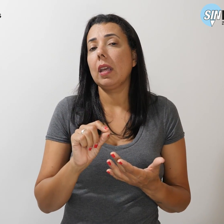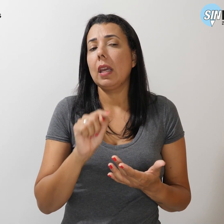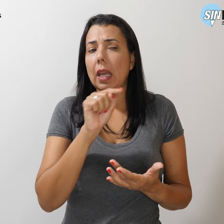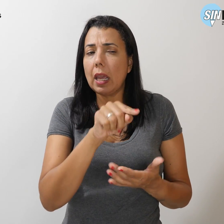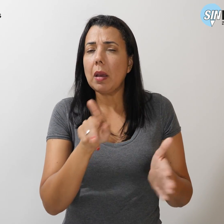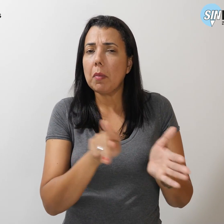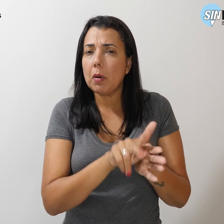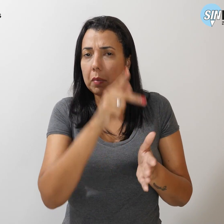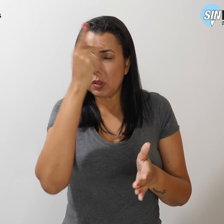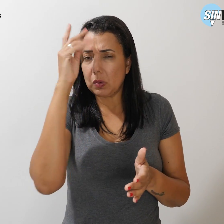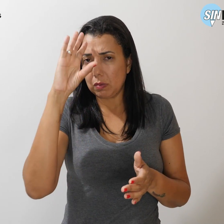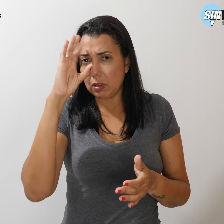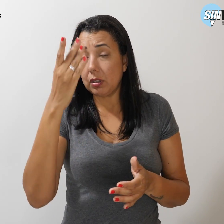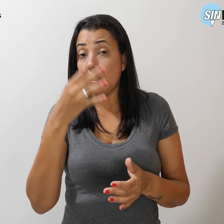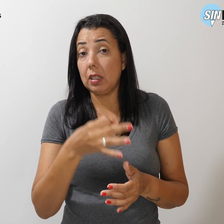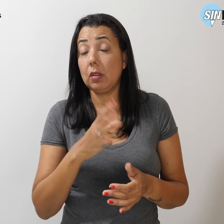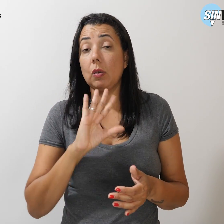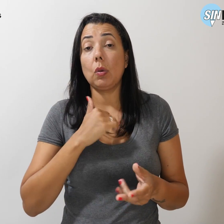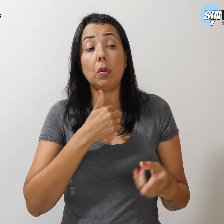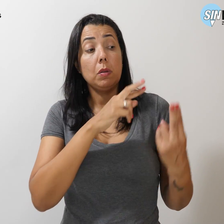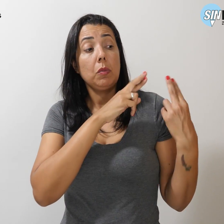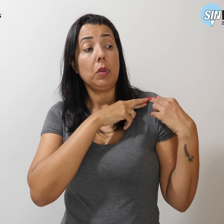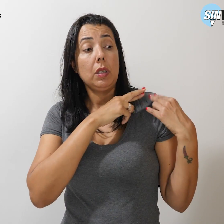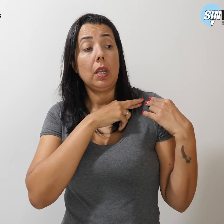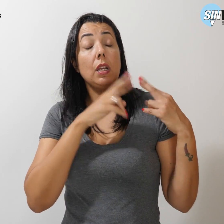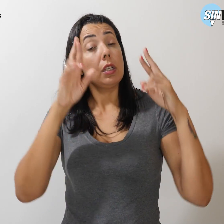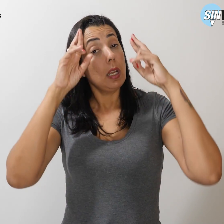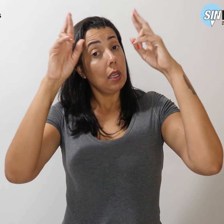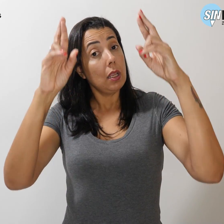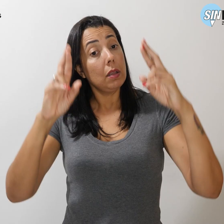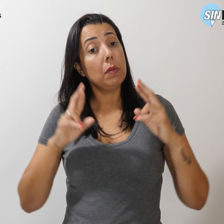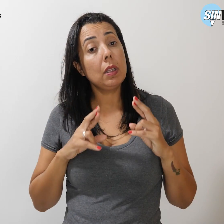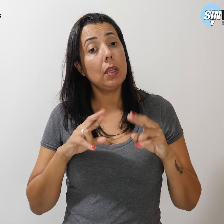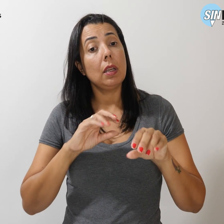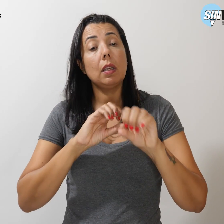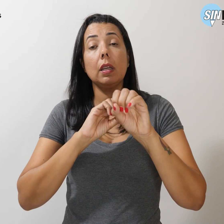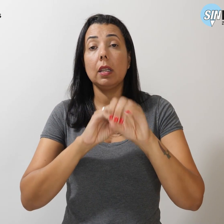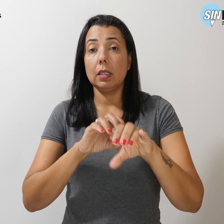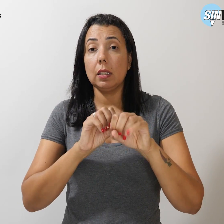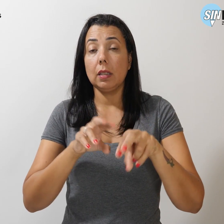ela. Nosso papel é respeitar e ensinar o respeito.